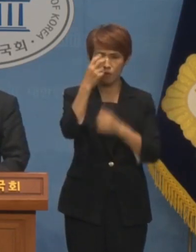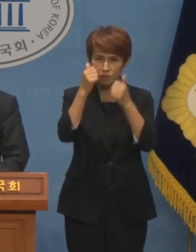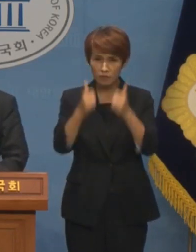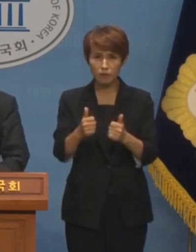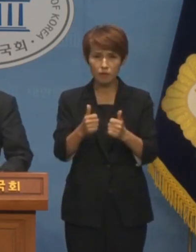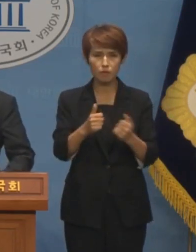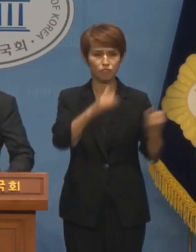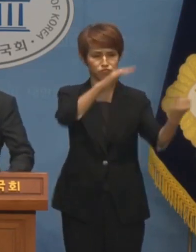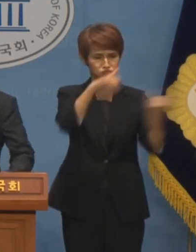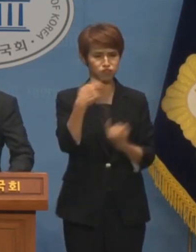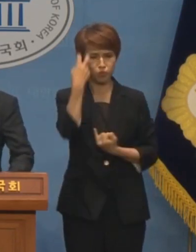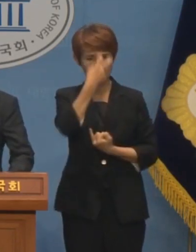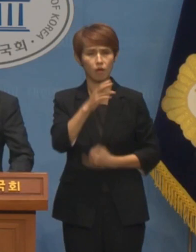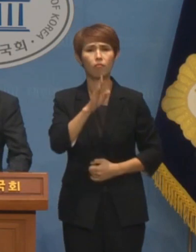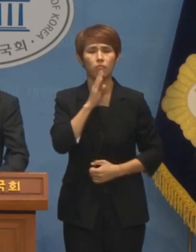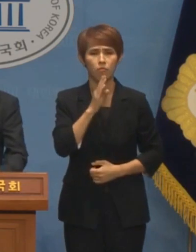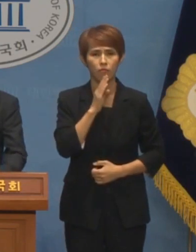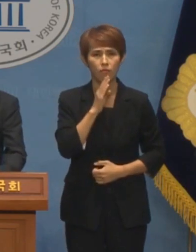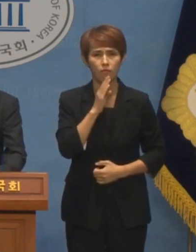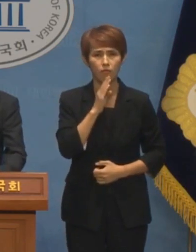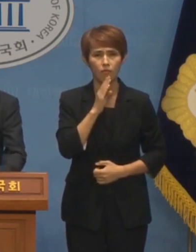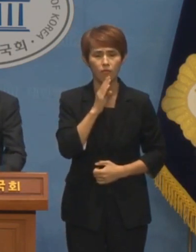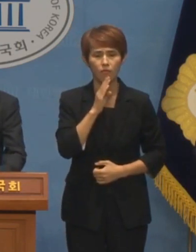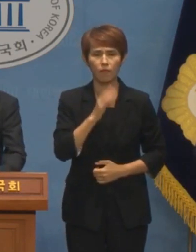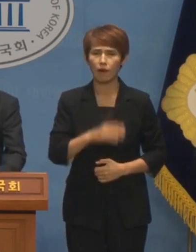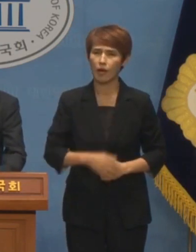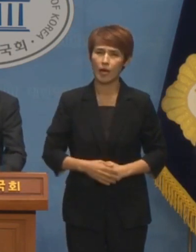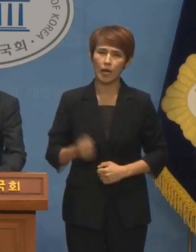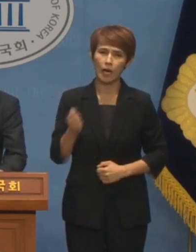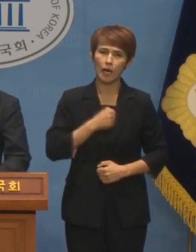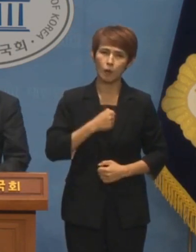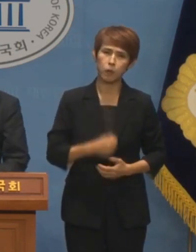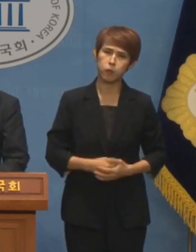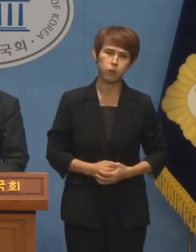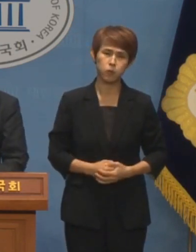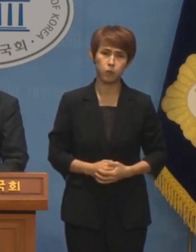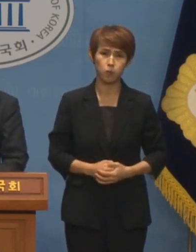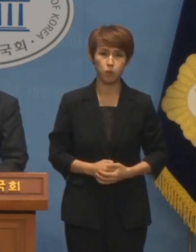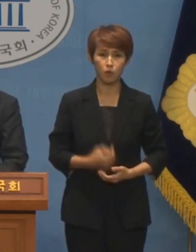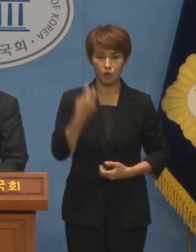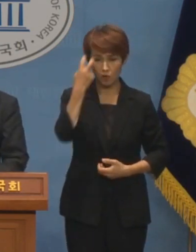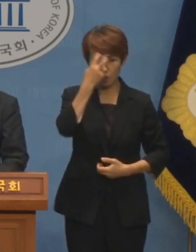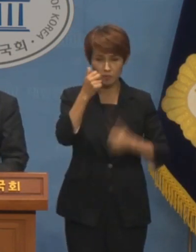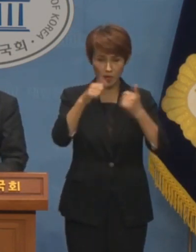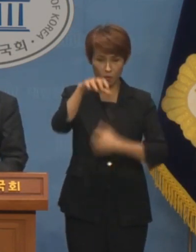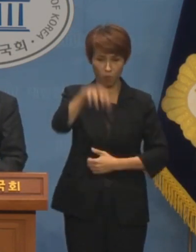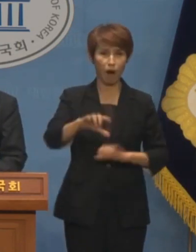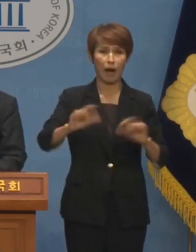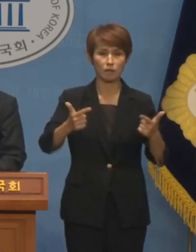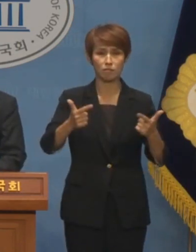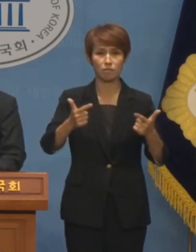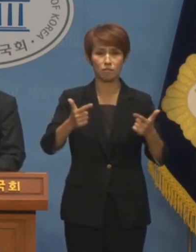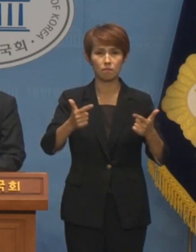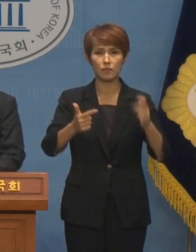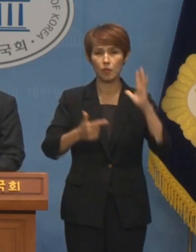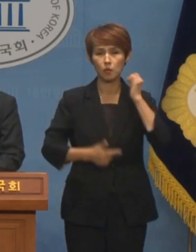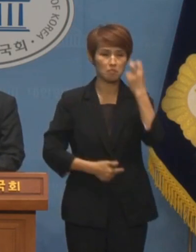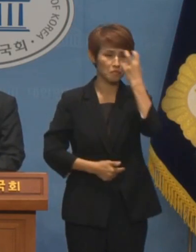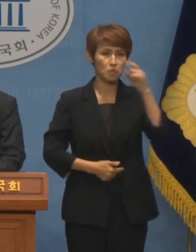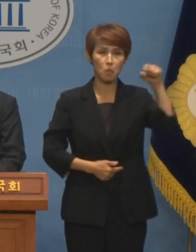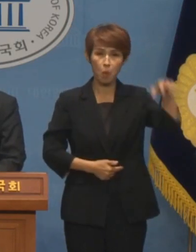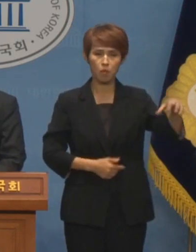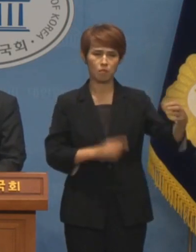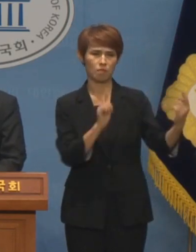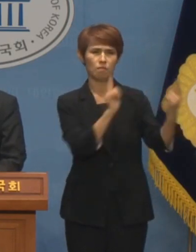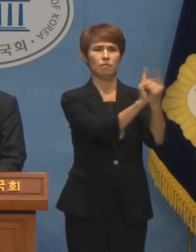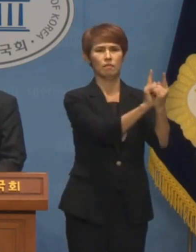소환 조사라고 합니다만 참 답답합니다. 검찰청사가 아닌 대통령 경호처 건물에서 만난